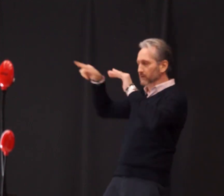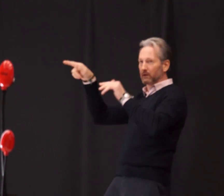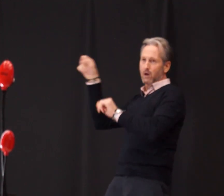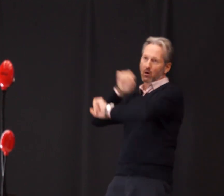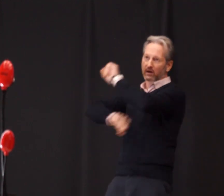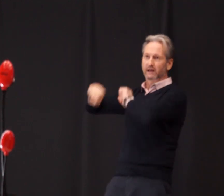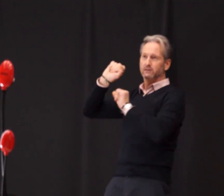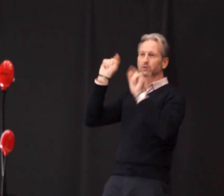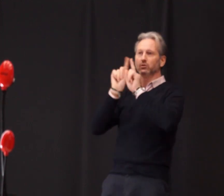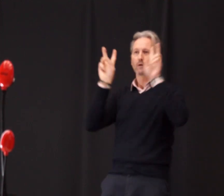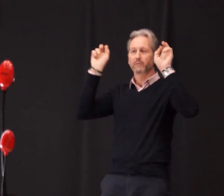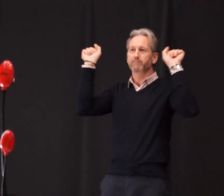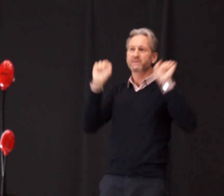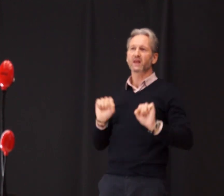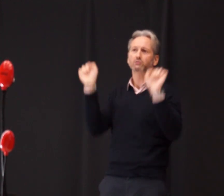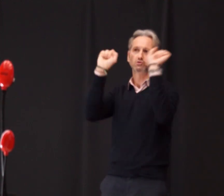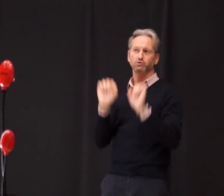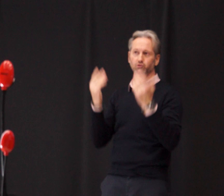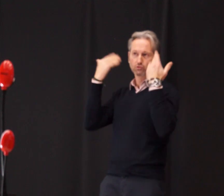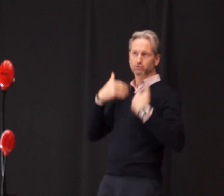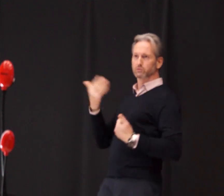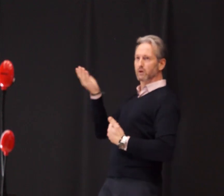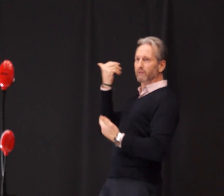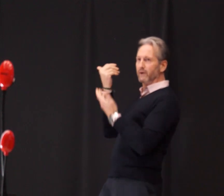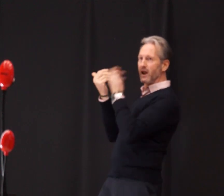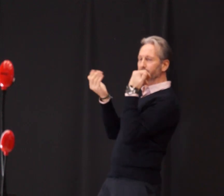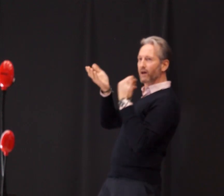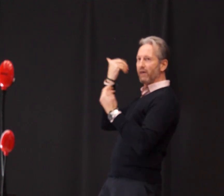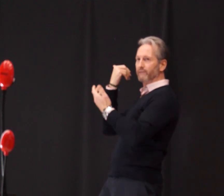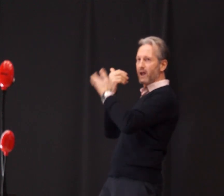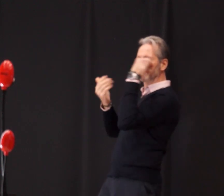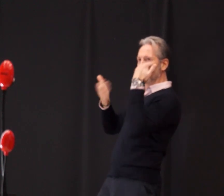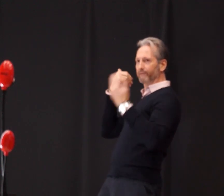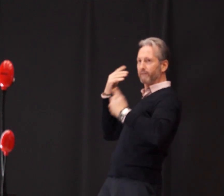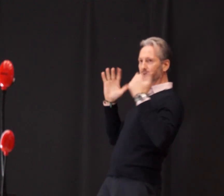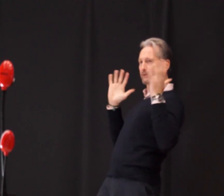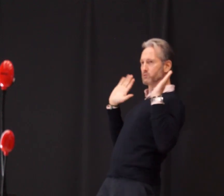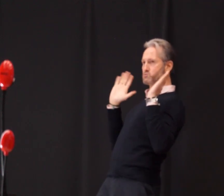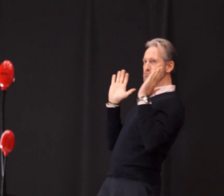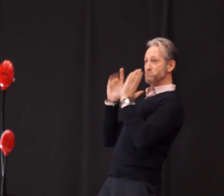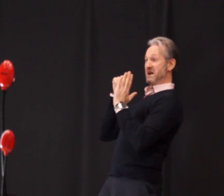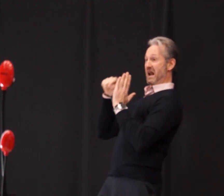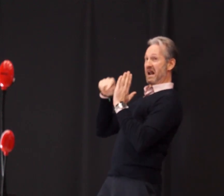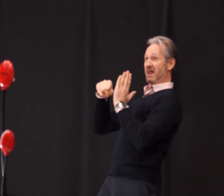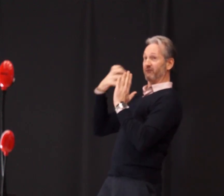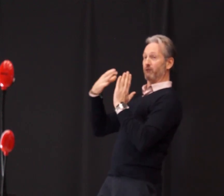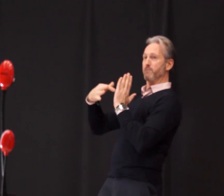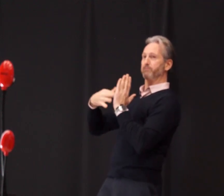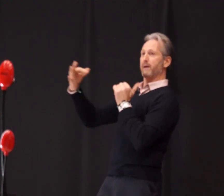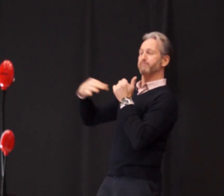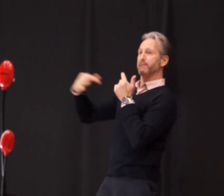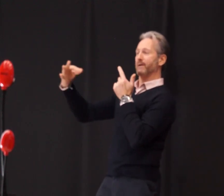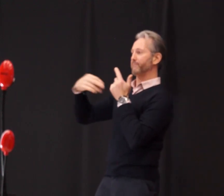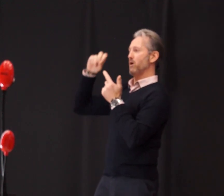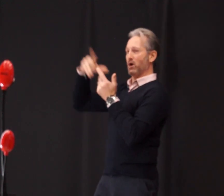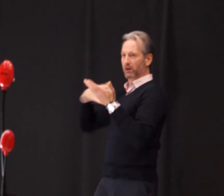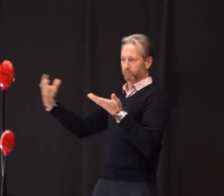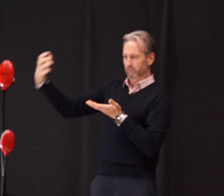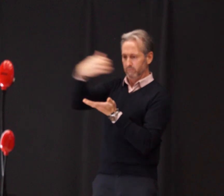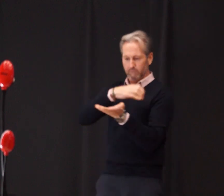Alors, j'ai essayé de faire un peu le nettoyage de ma présentation parce qu'il y avait énormément de choses. Donc, j'ai vu avec Wes ce que je pouvais mettre